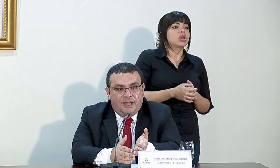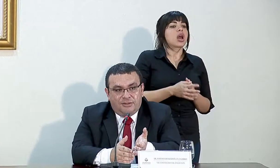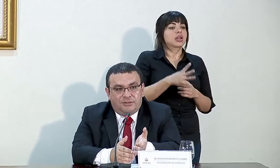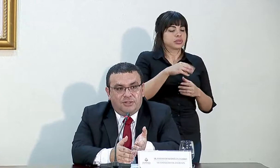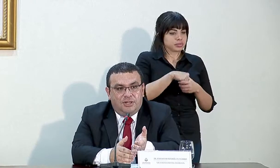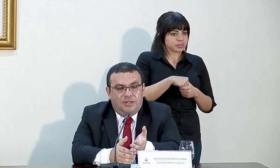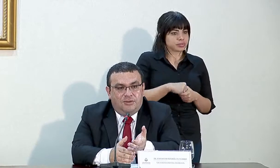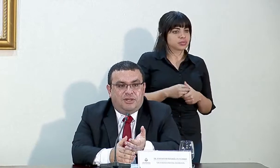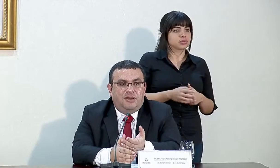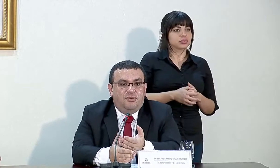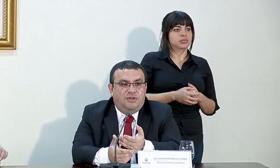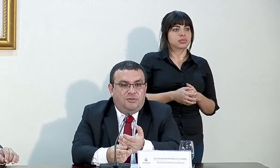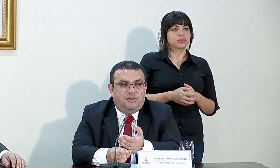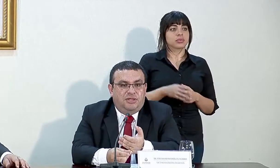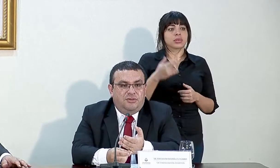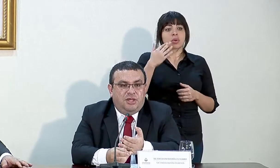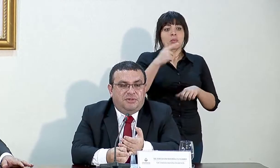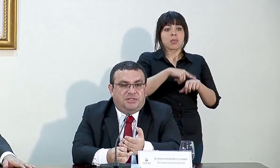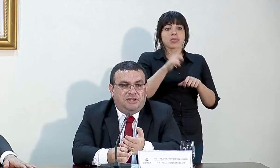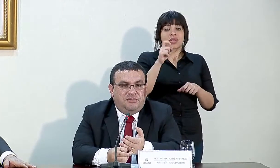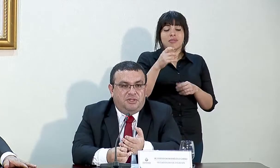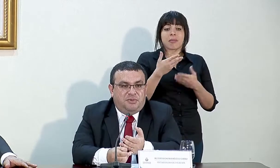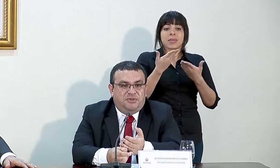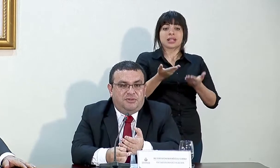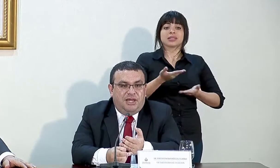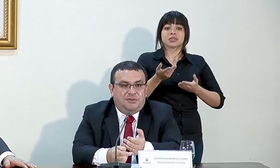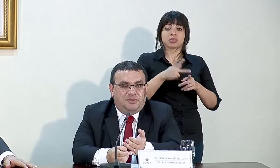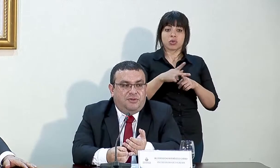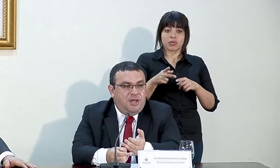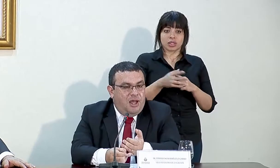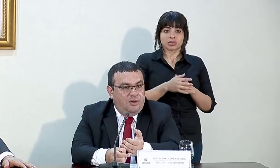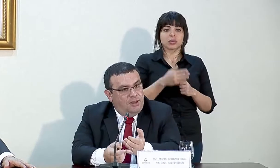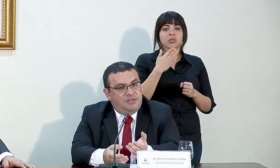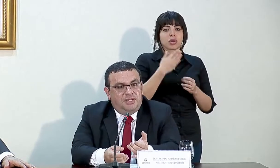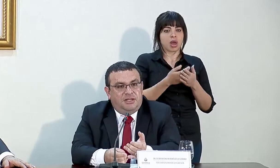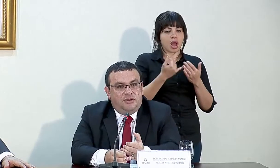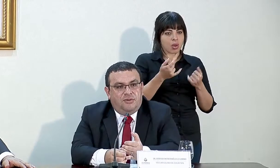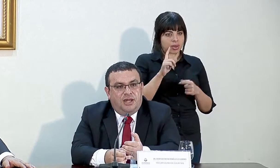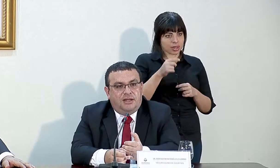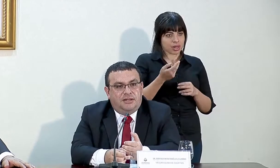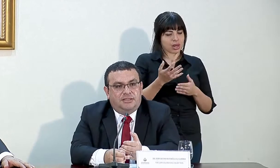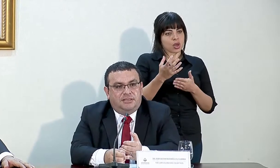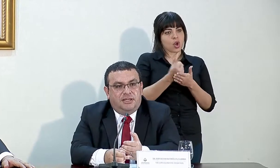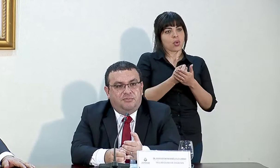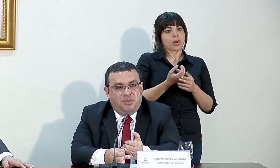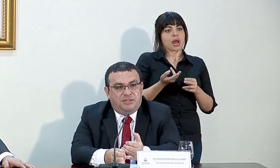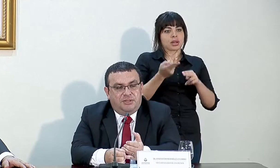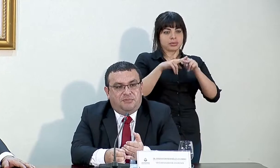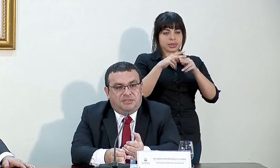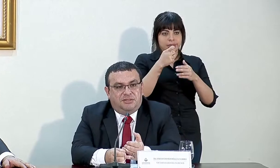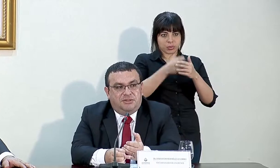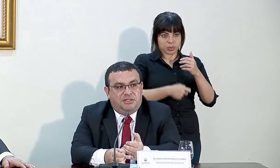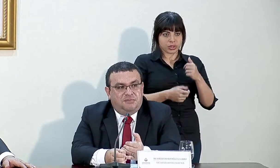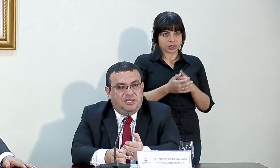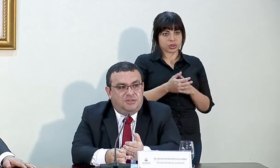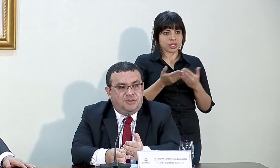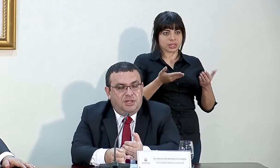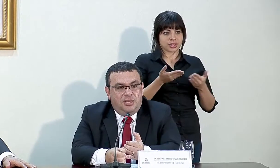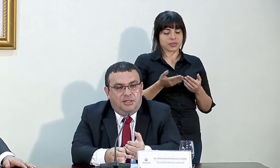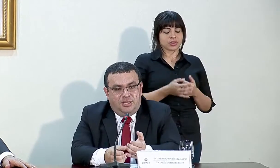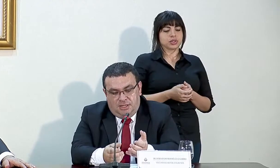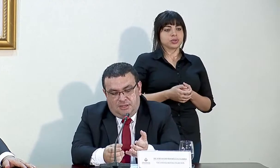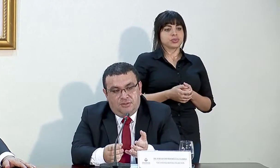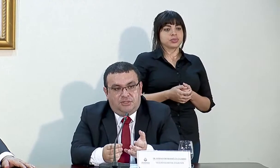estar grabados, los que en algún momento hemos tenido que prestar servicios profesionales, bueno, ahora vamos a tener que cobrar el impuesto de la prestación del